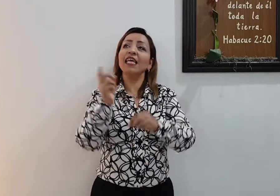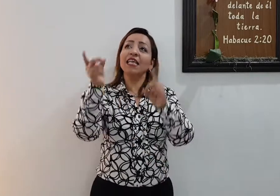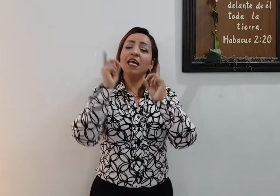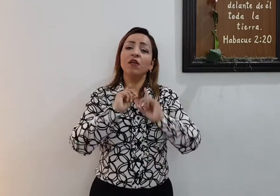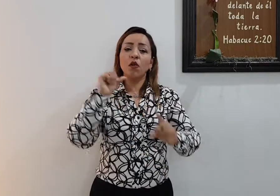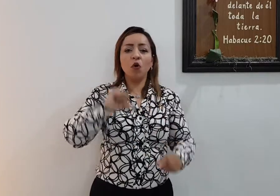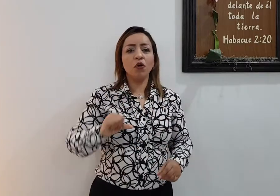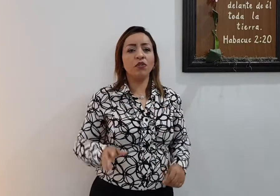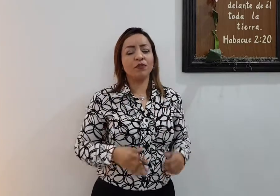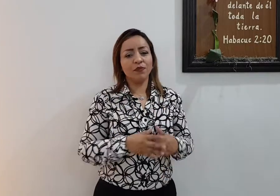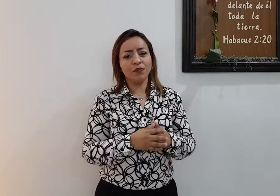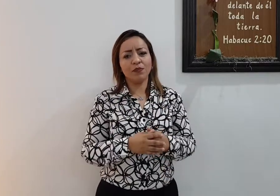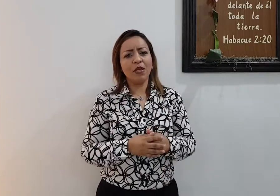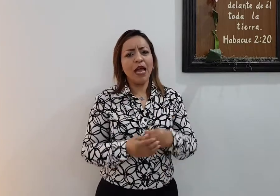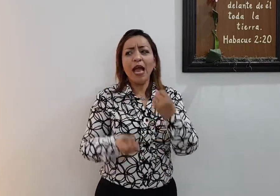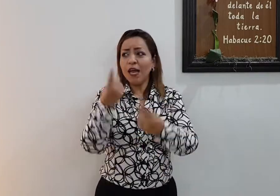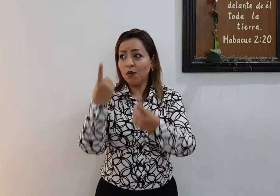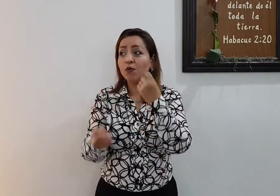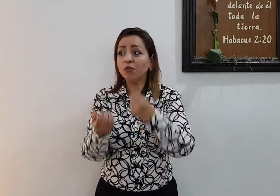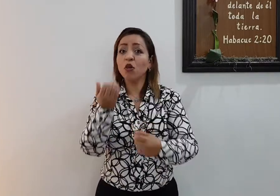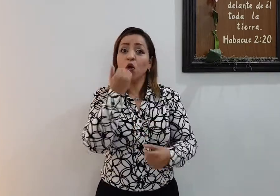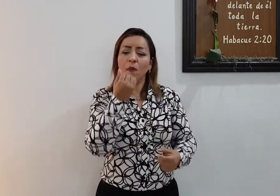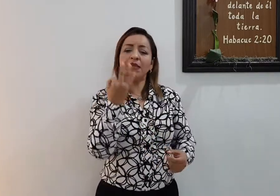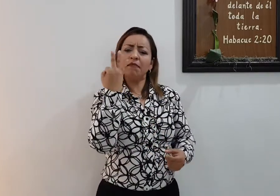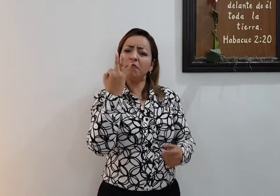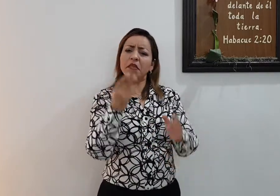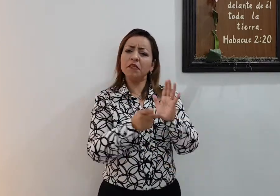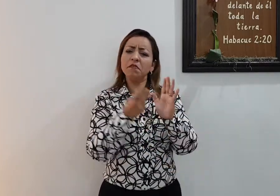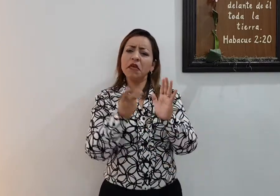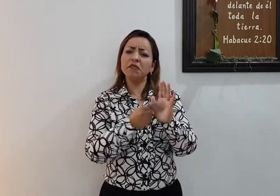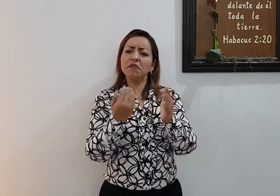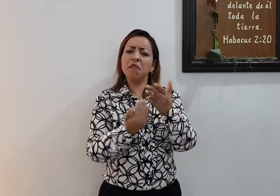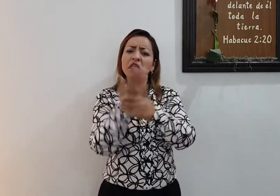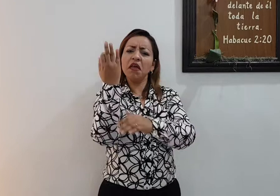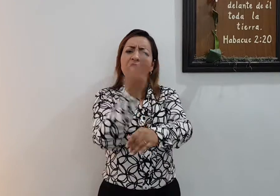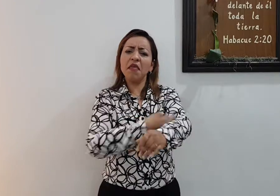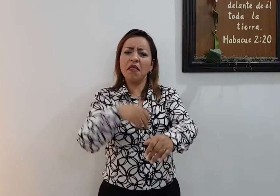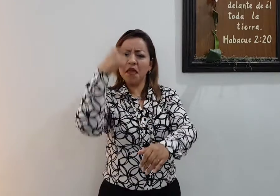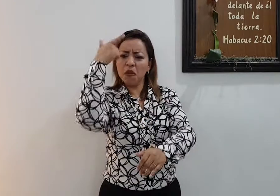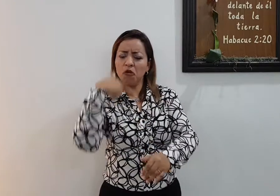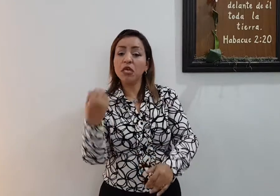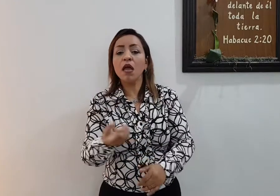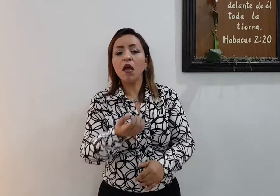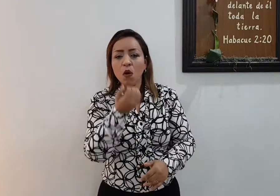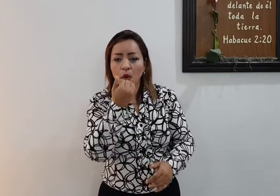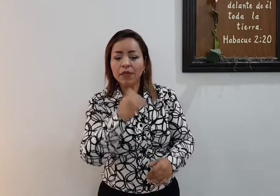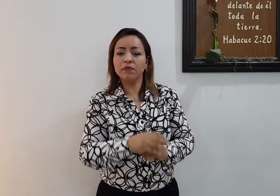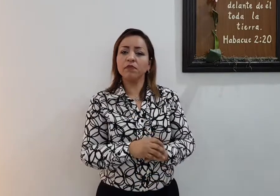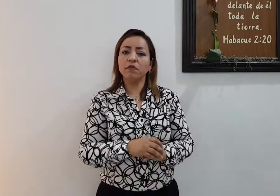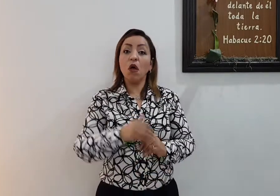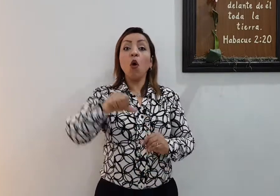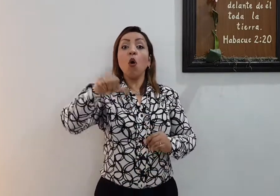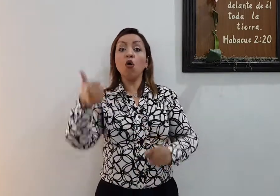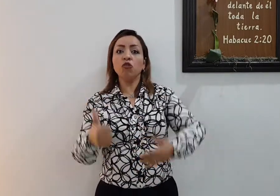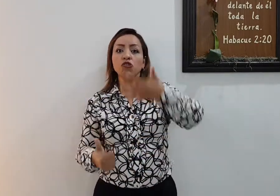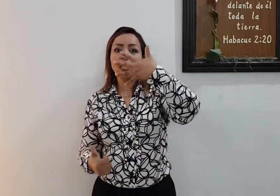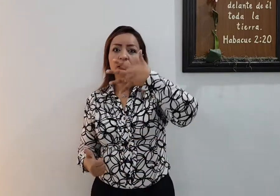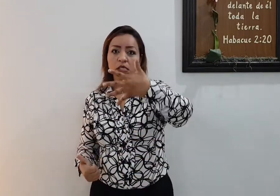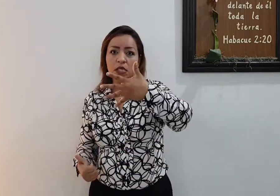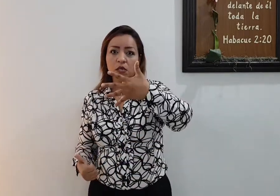5 veces, algunos 2 veces, pero cada vez que Dios le provea, usted aprenda a darle gracias a Dios. ¿Y sabe por